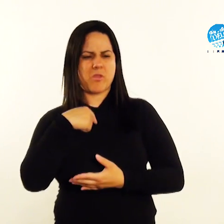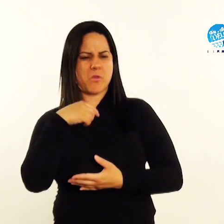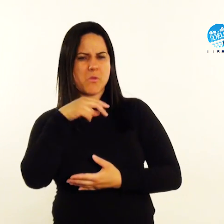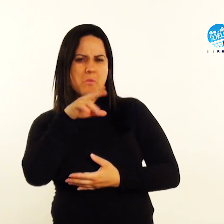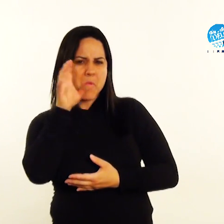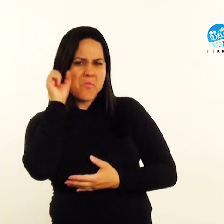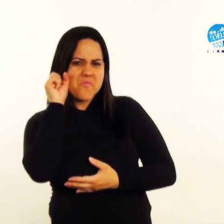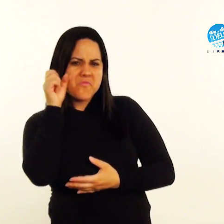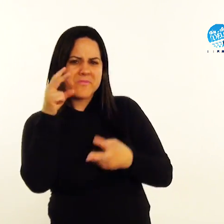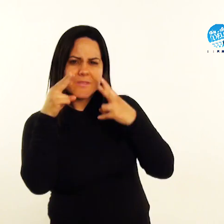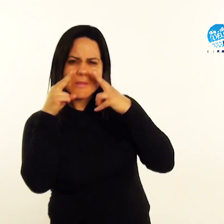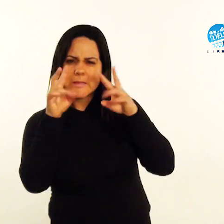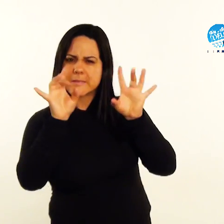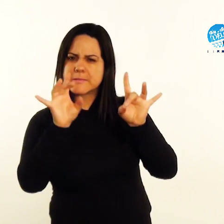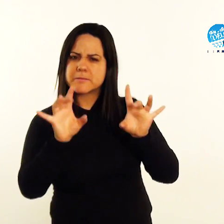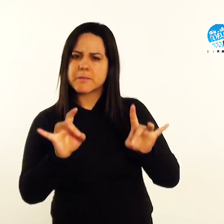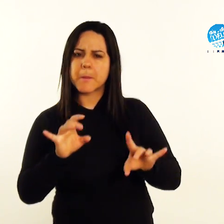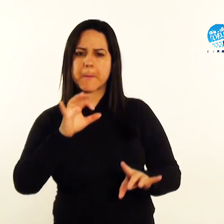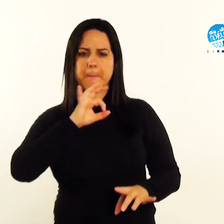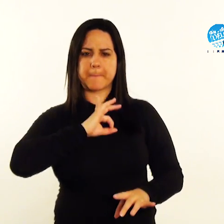de um padre no interior da Itália,